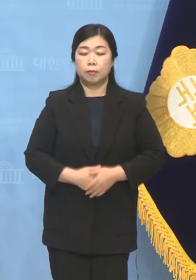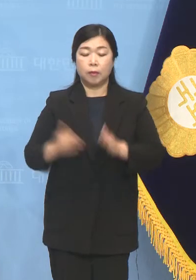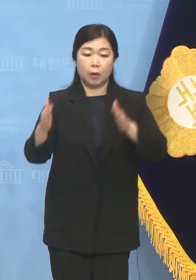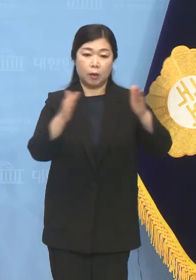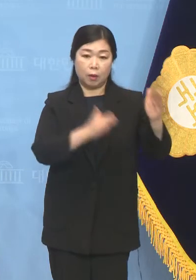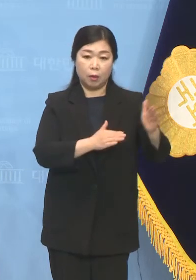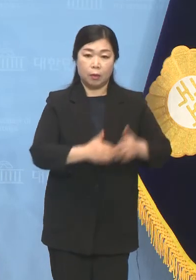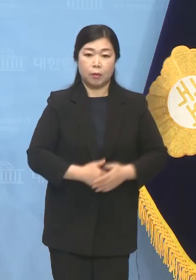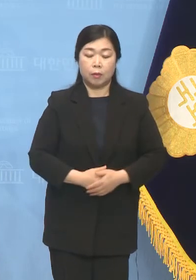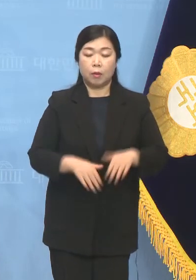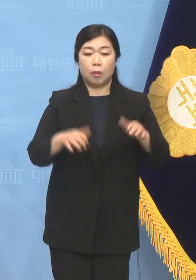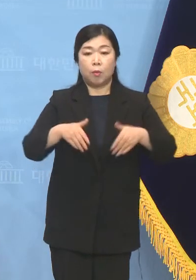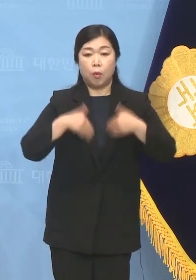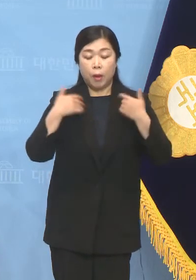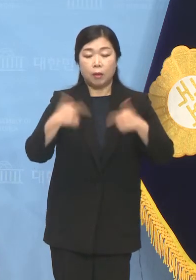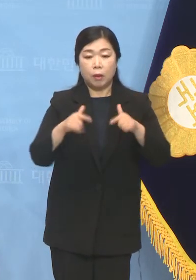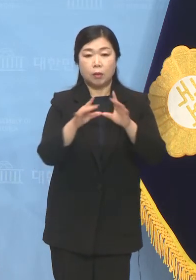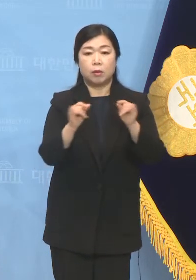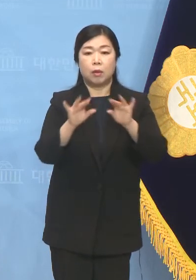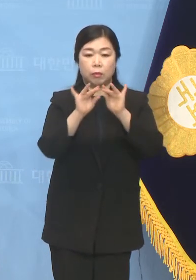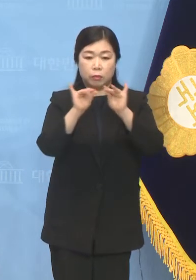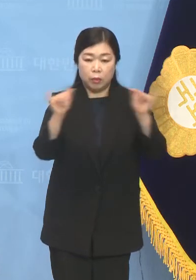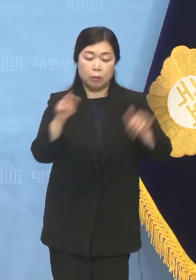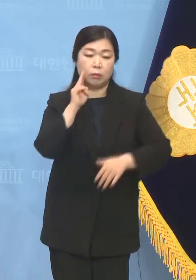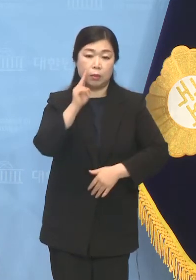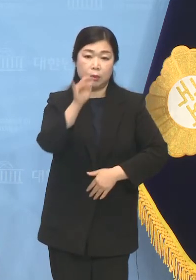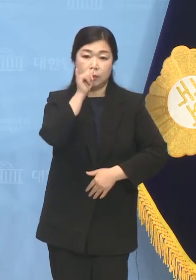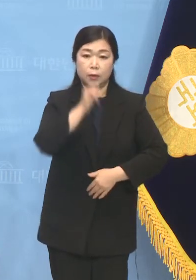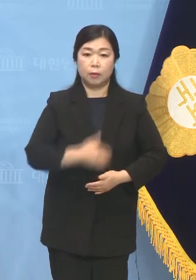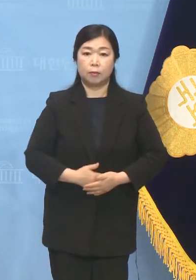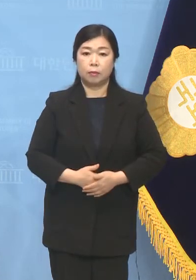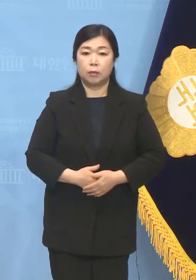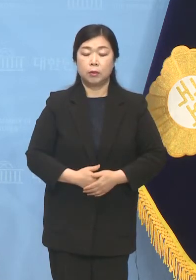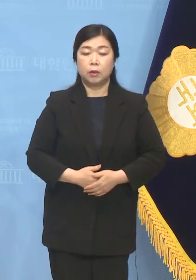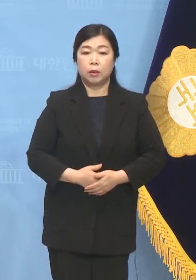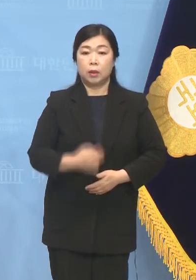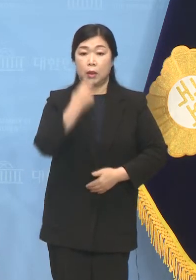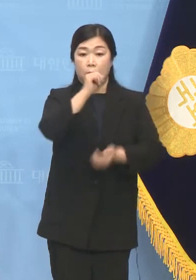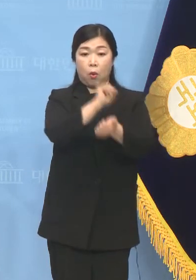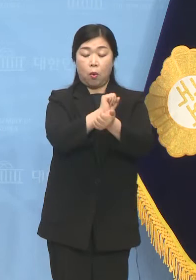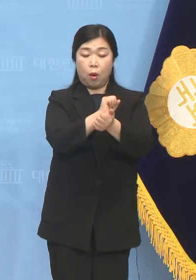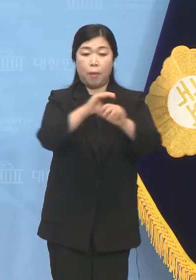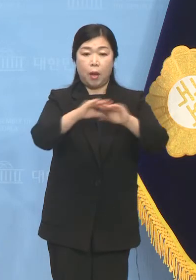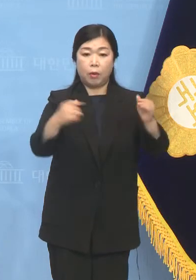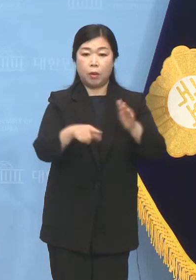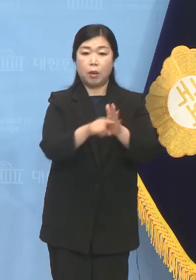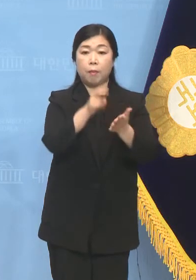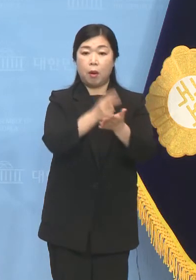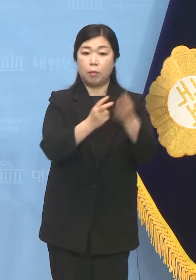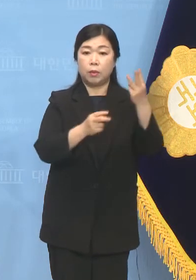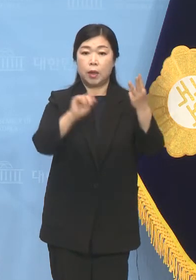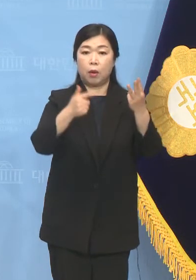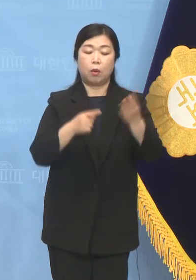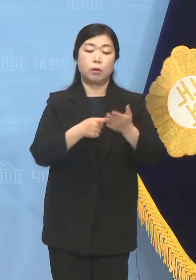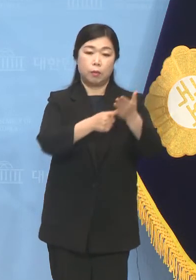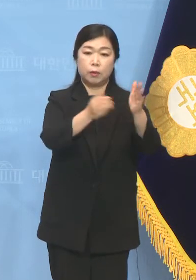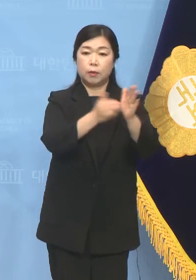다음은 봄철에 늘 그러하듯이 요즘 미세먼지가 심한데요. 대기오염 해결을 위한 법안이 3건이